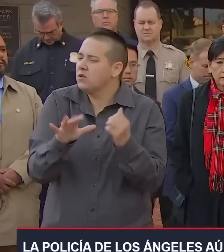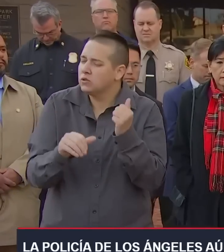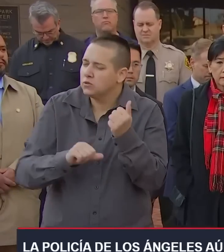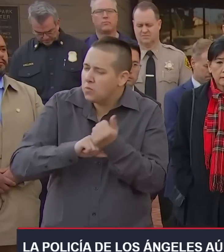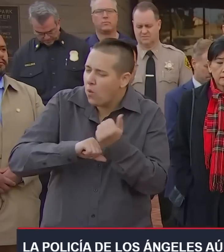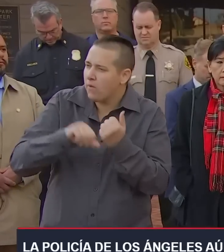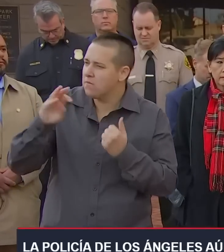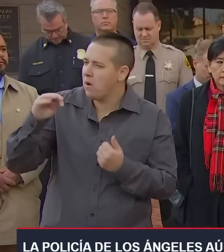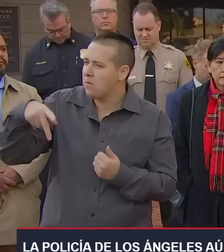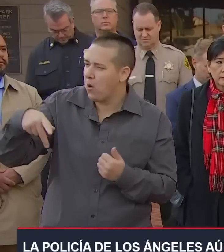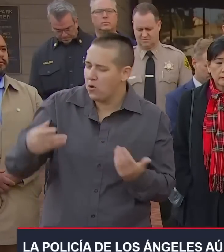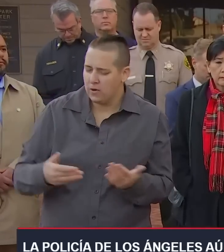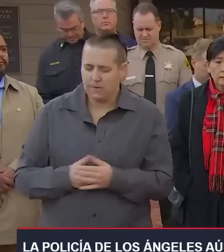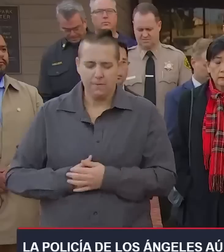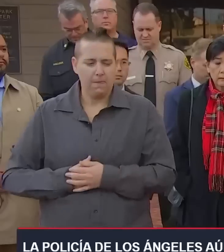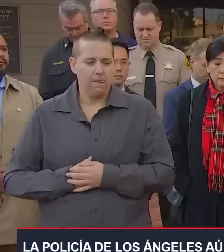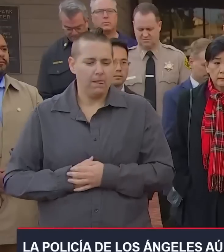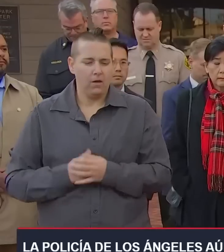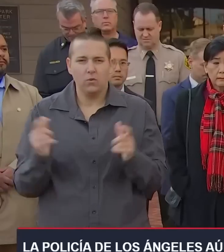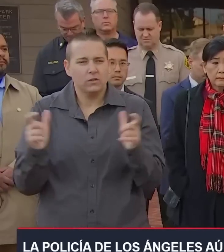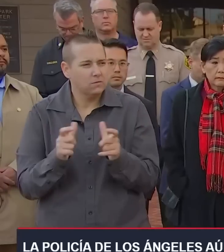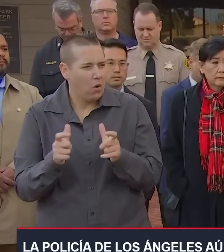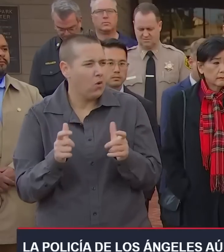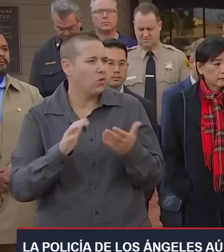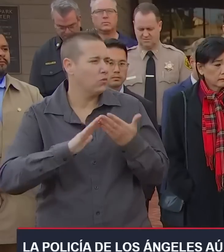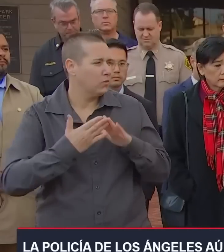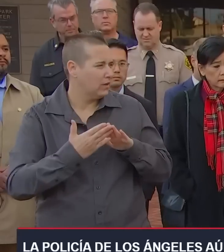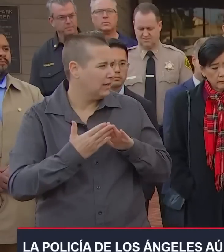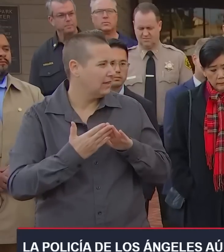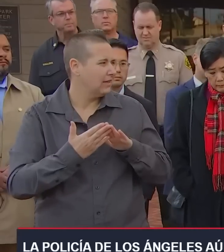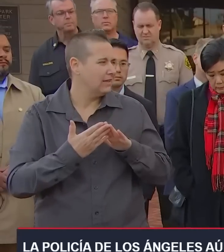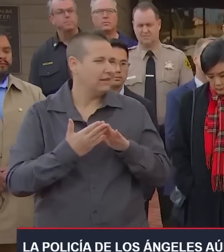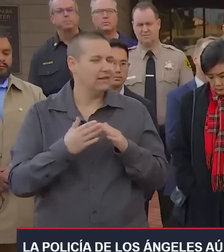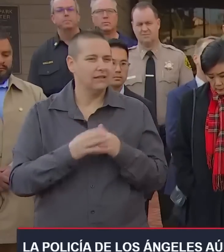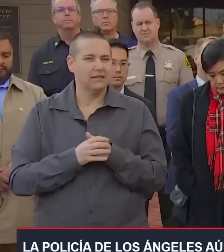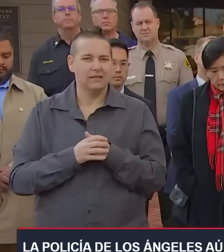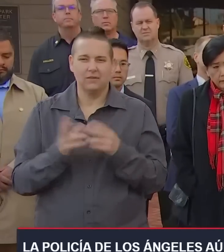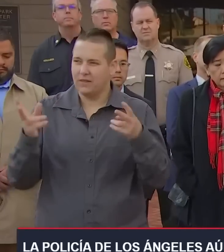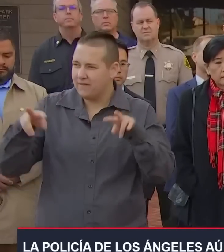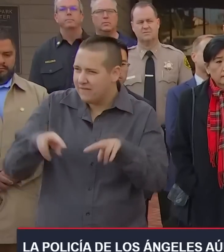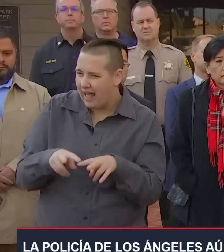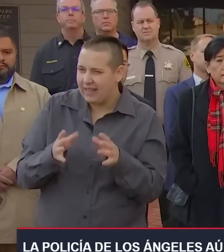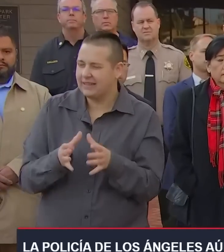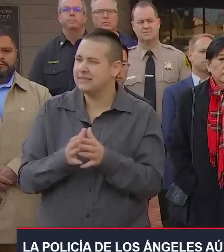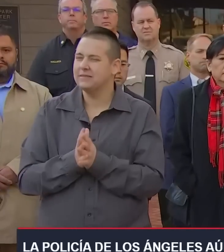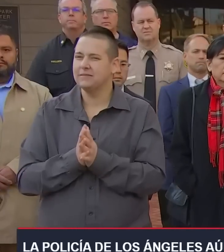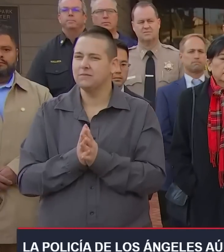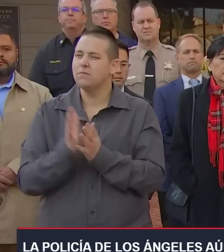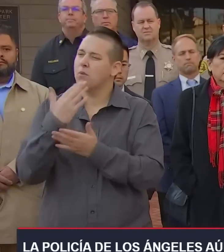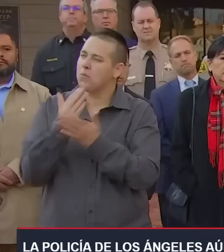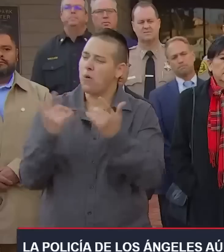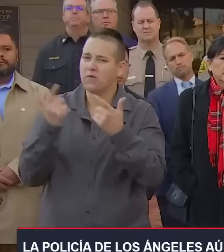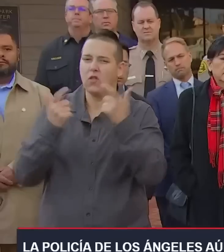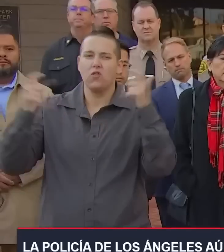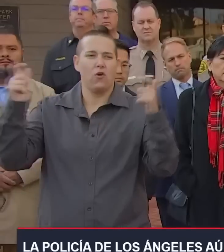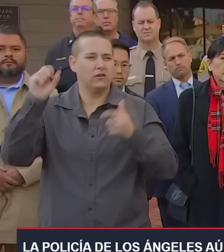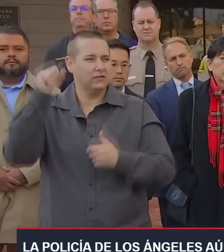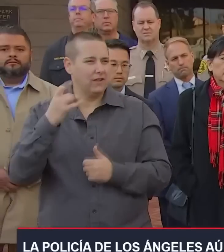queremos agradecer el apoyo a Monterrey Park somos una comunidad pequeña